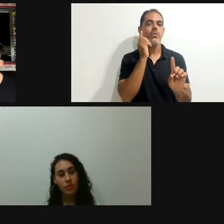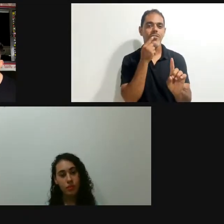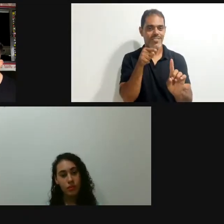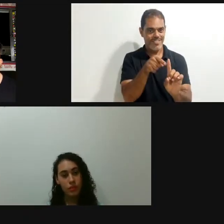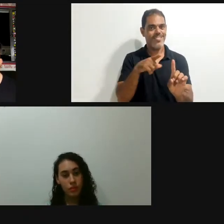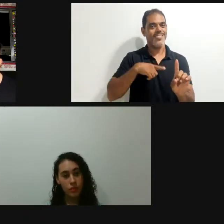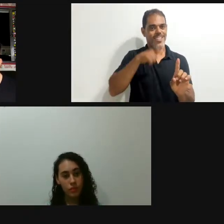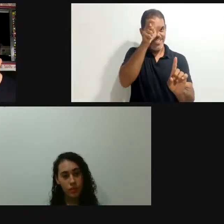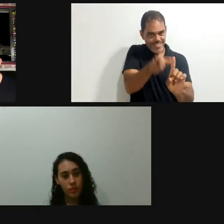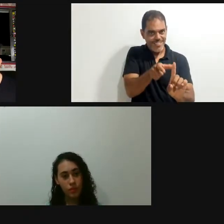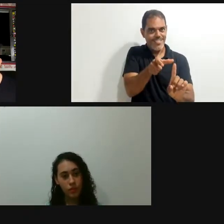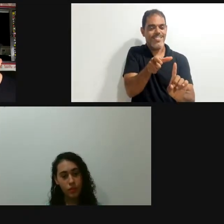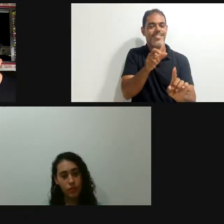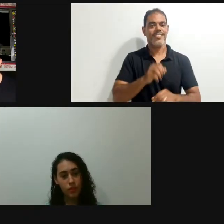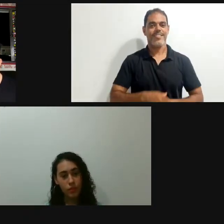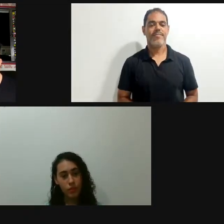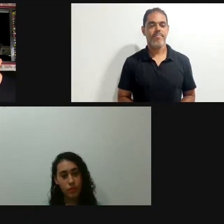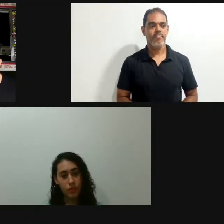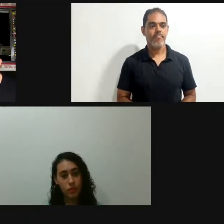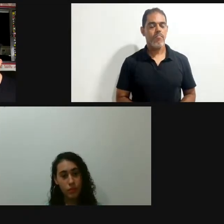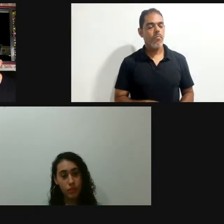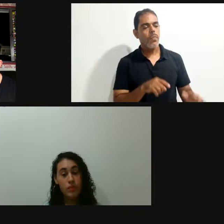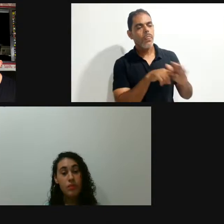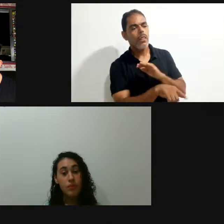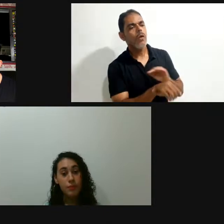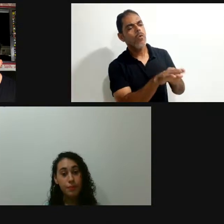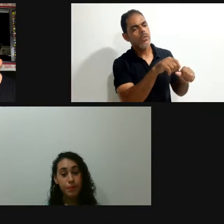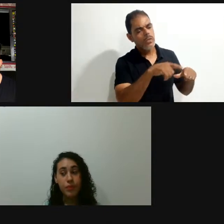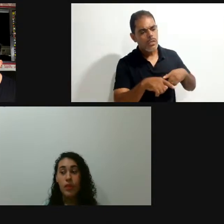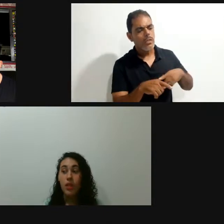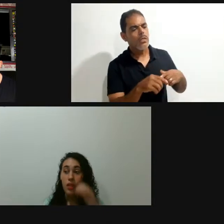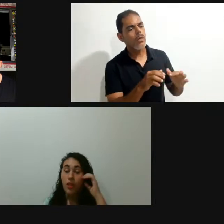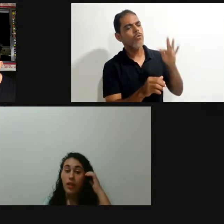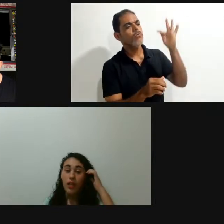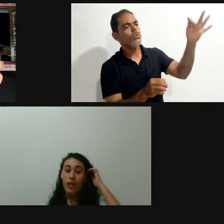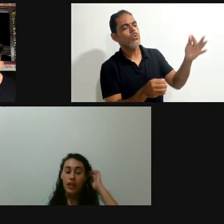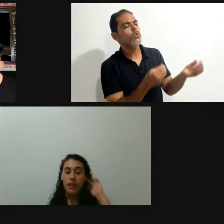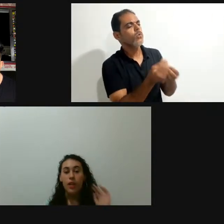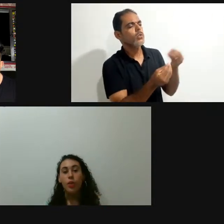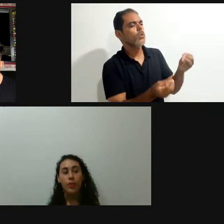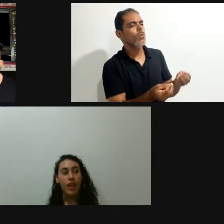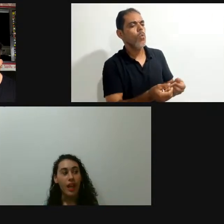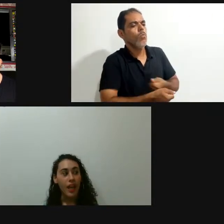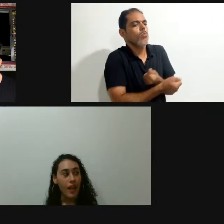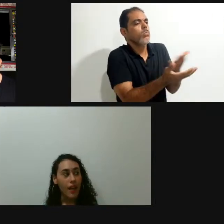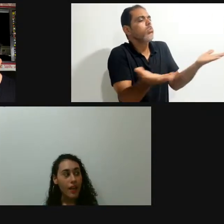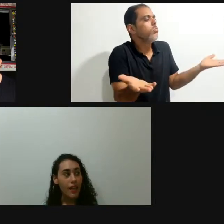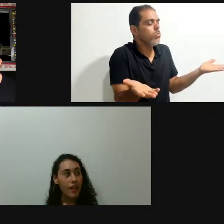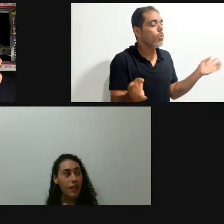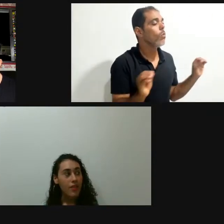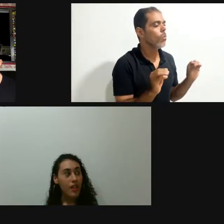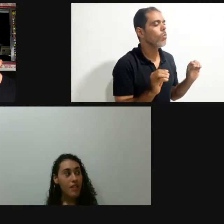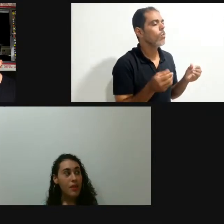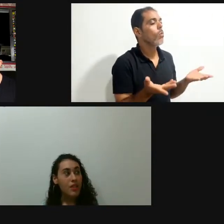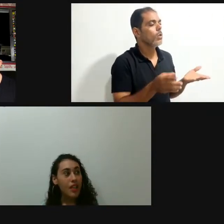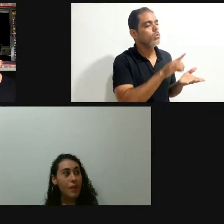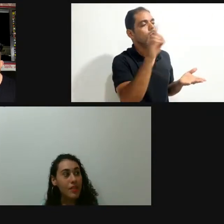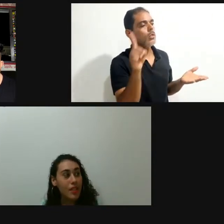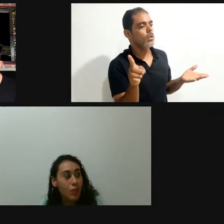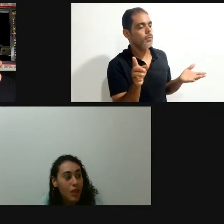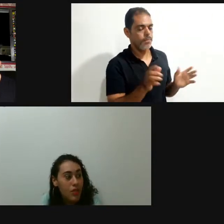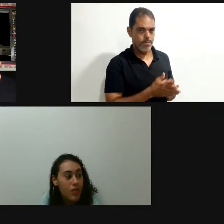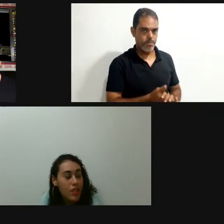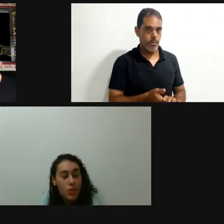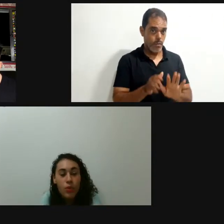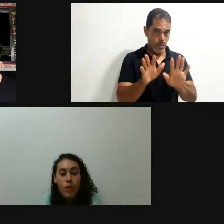Tem uma previsão do lançamento da sua HQ? Como que tá o andamento? Conta aí pra gente. Então, infelizmente está